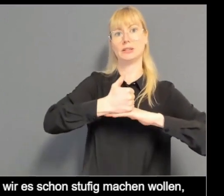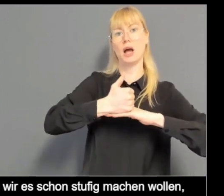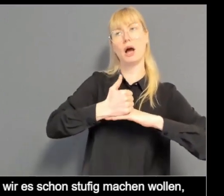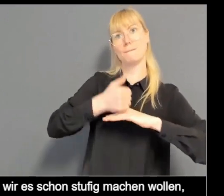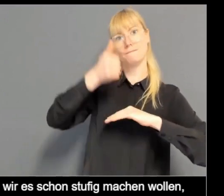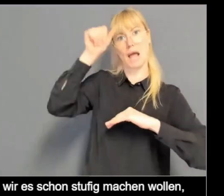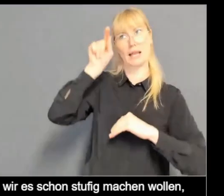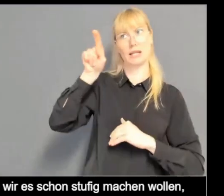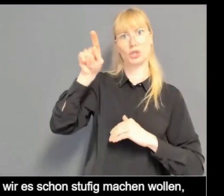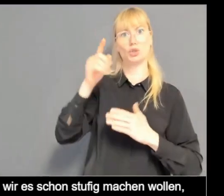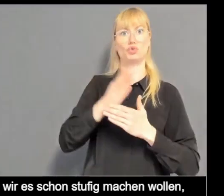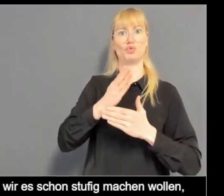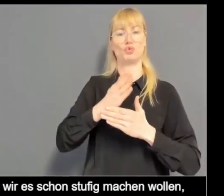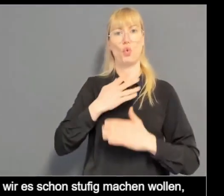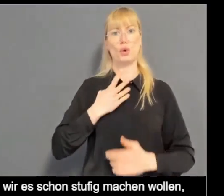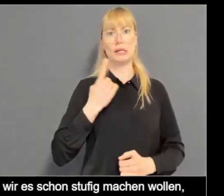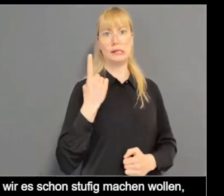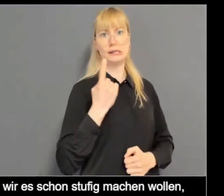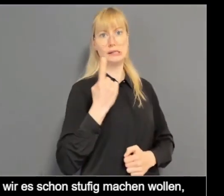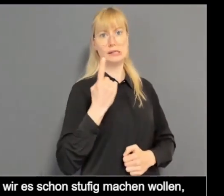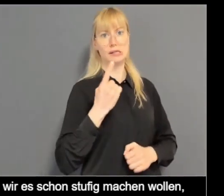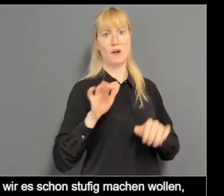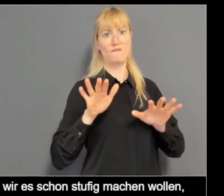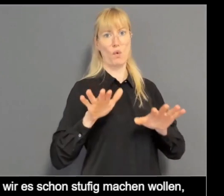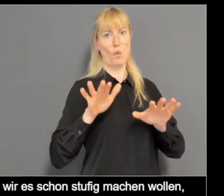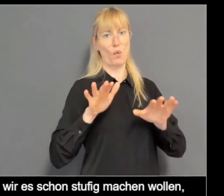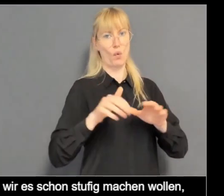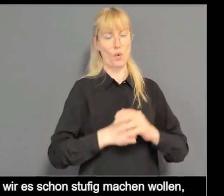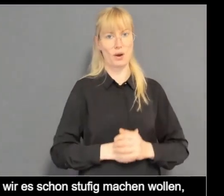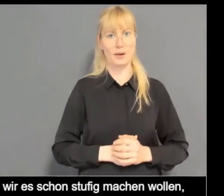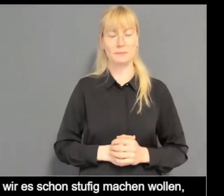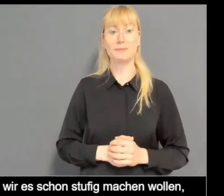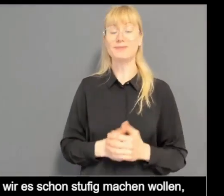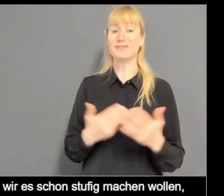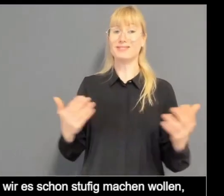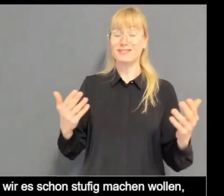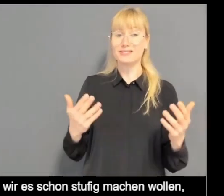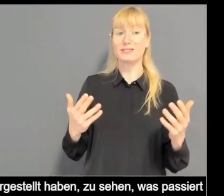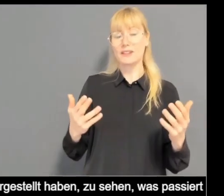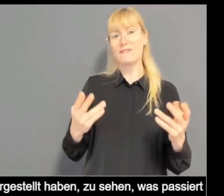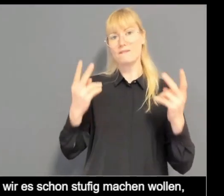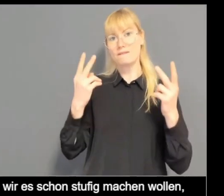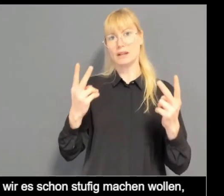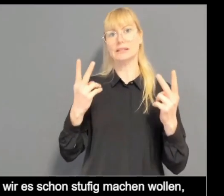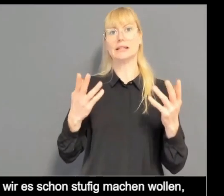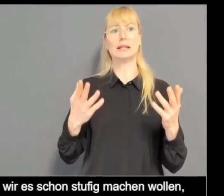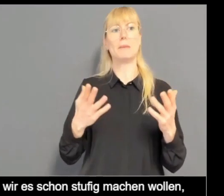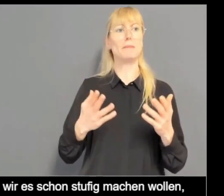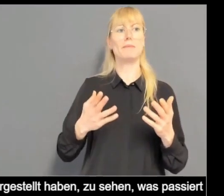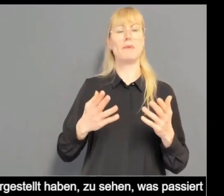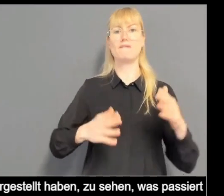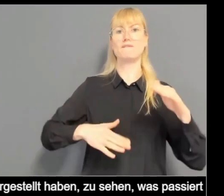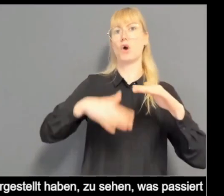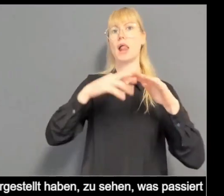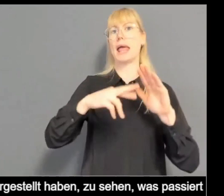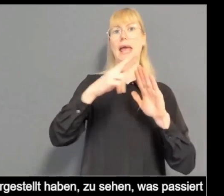der Gesundheitsminister, nicht nur bei uns, sondern der Bundesgesundheitsminister ja schon intoniert. Und insofern ist das aus meiner Sicht sehr sinnvoll, hier